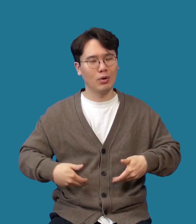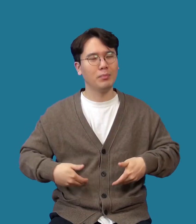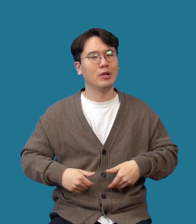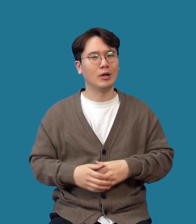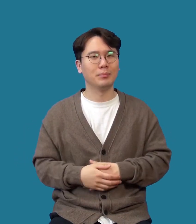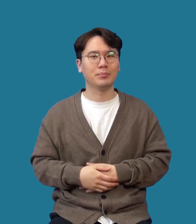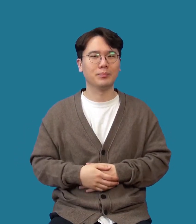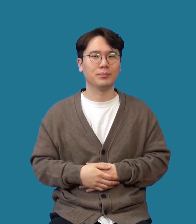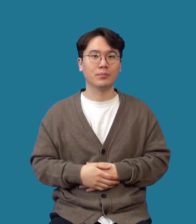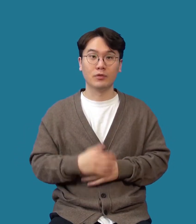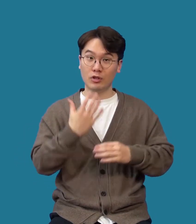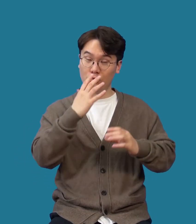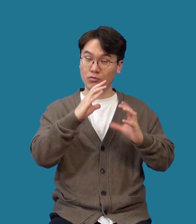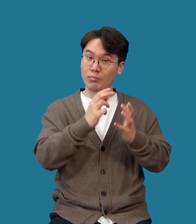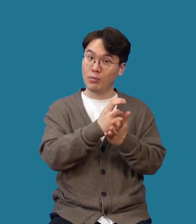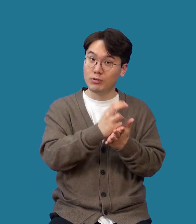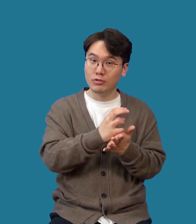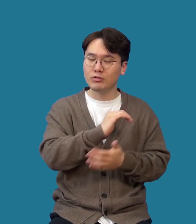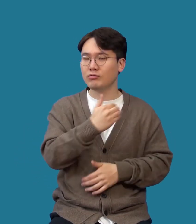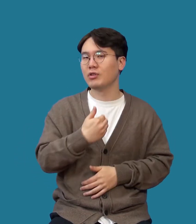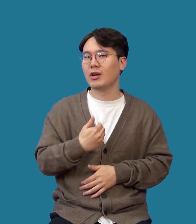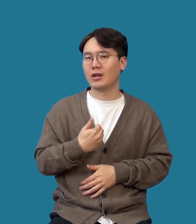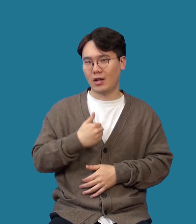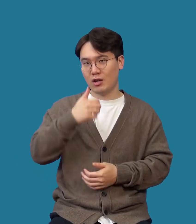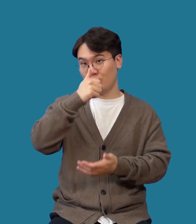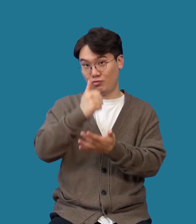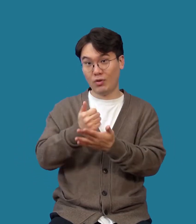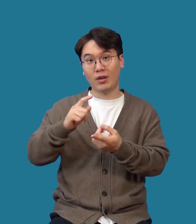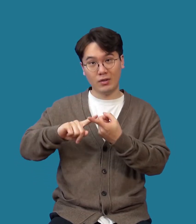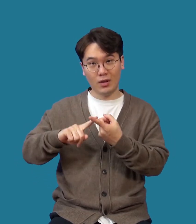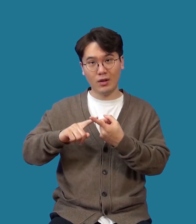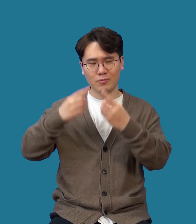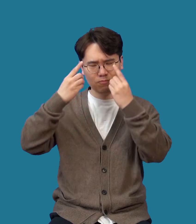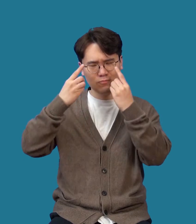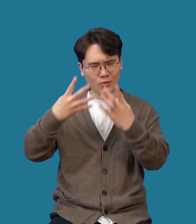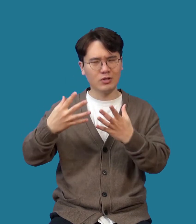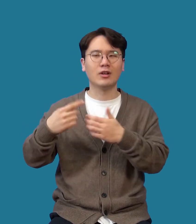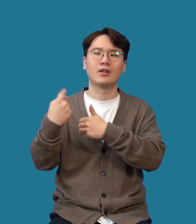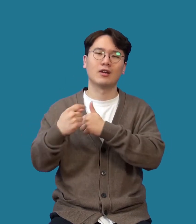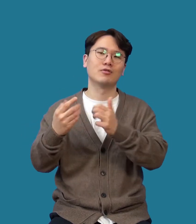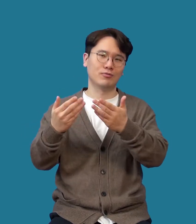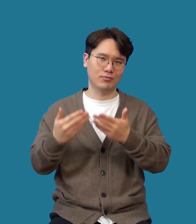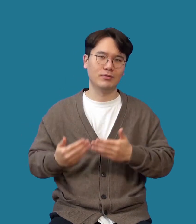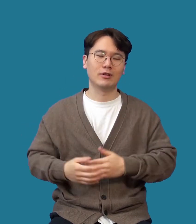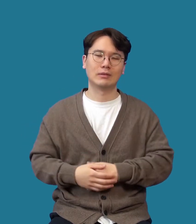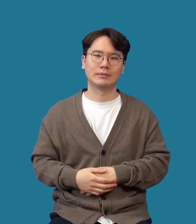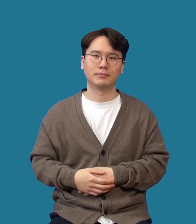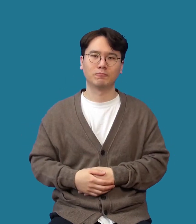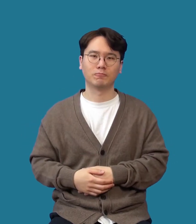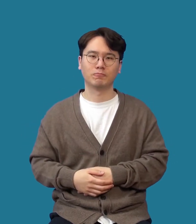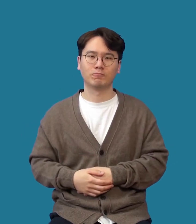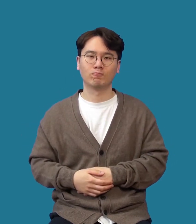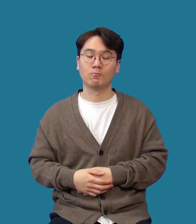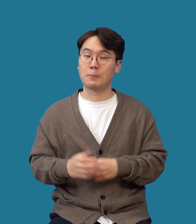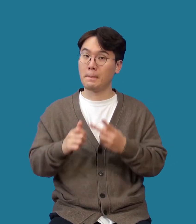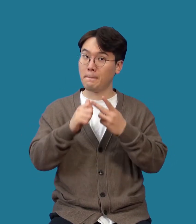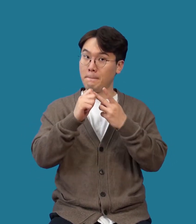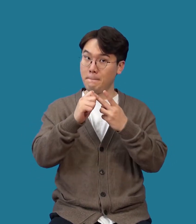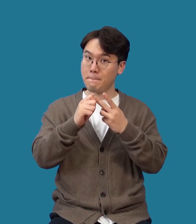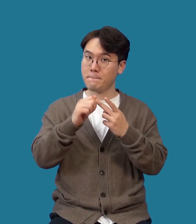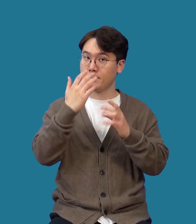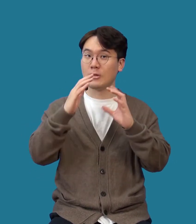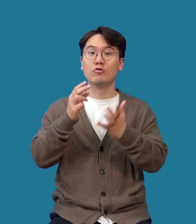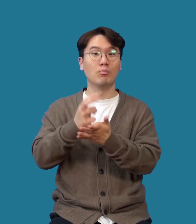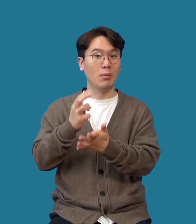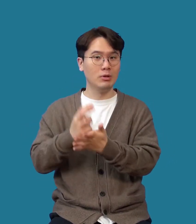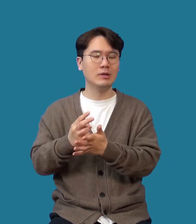우리에게 무엇이 죄인지를 정확하게 규정을 해주기 때문입니다. 둘째로 율법은 인간의